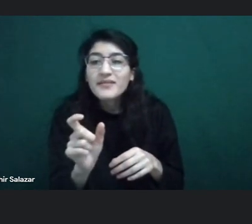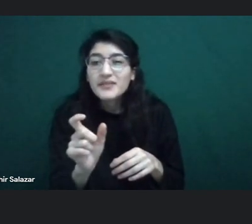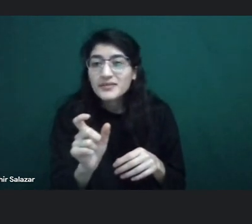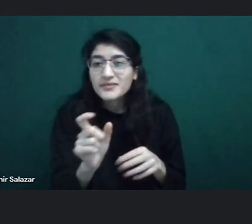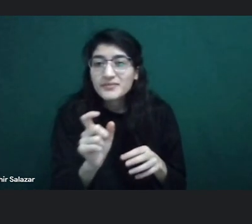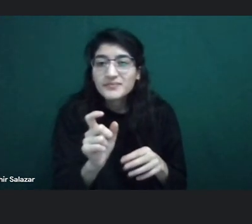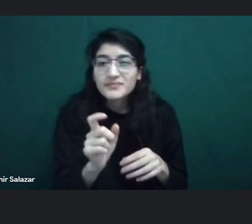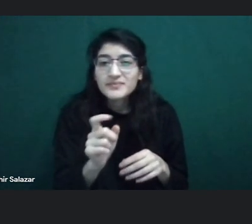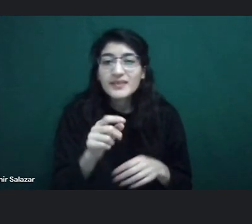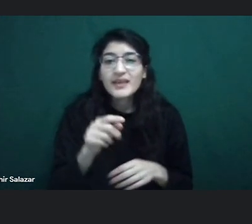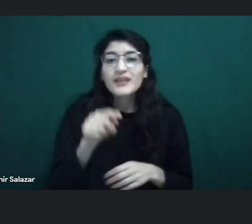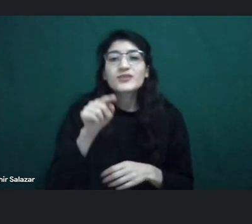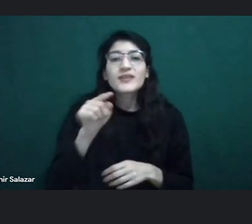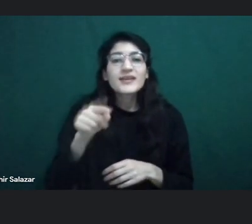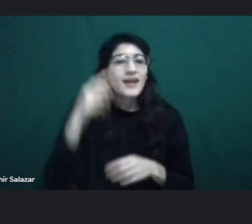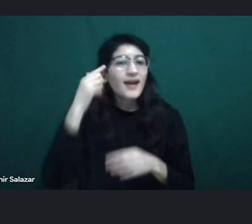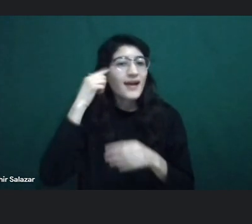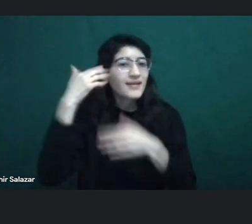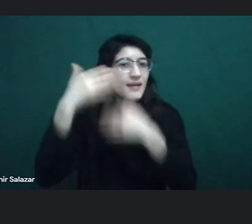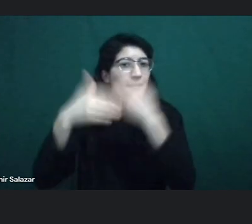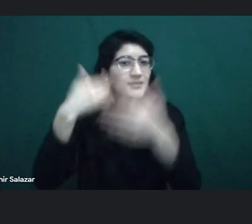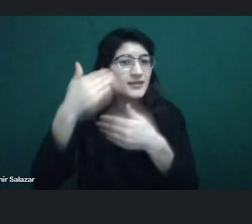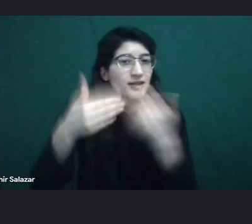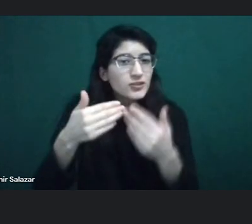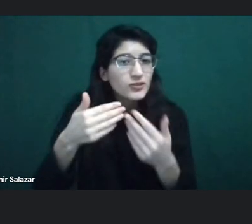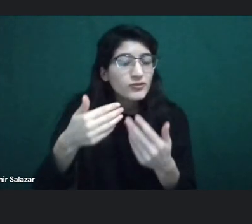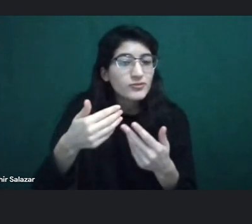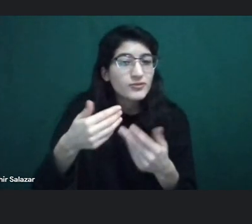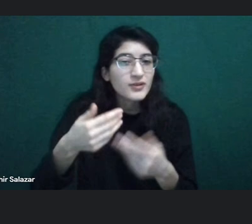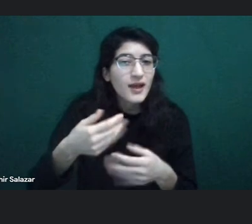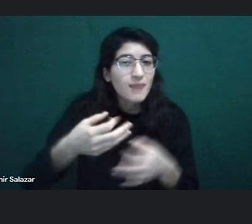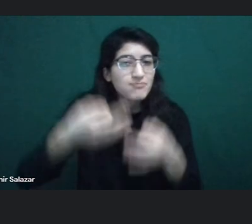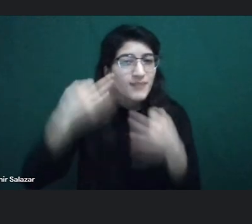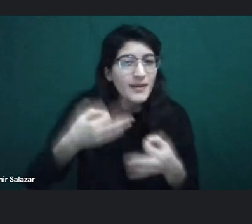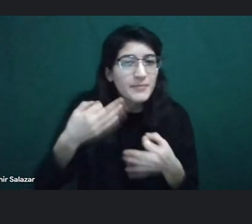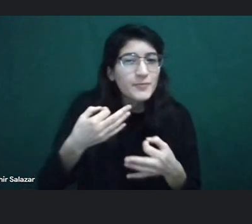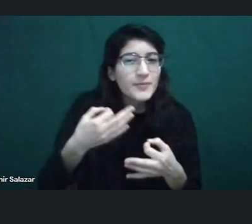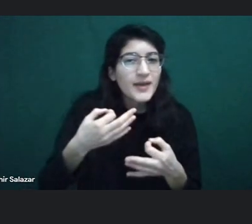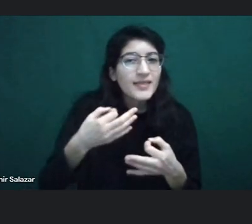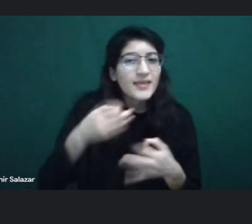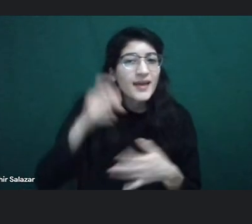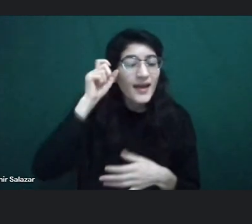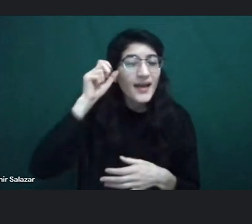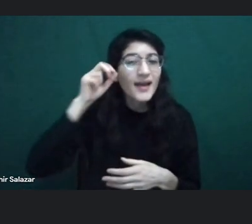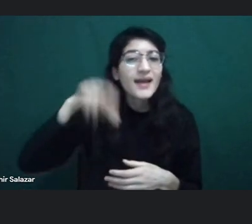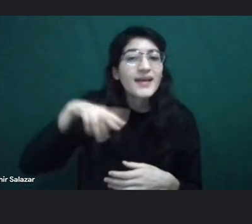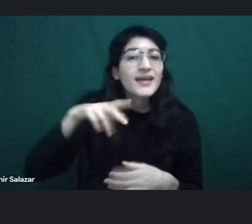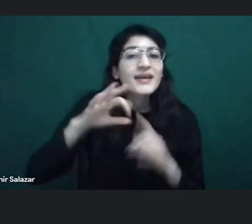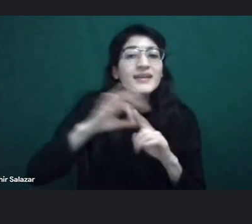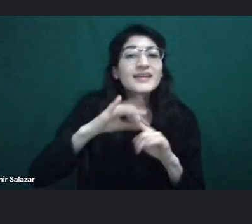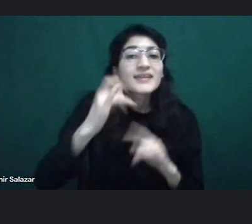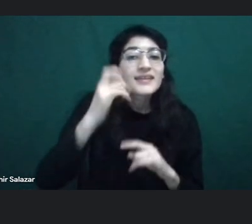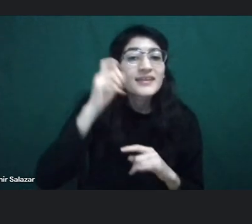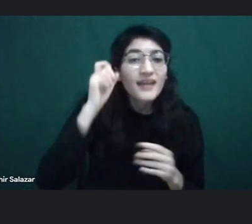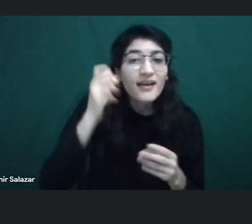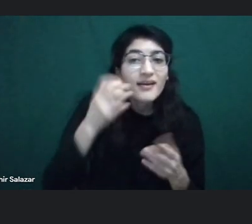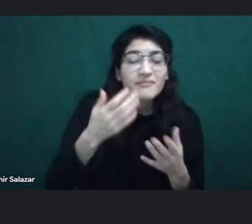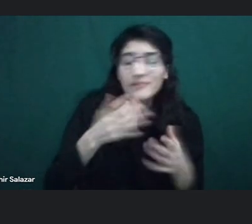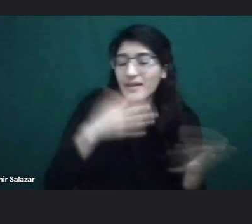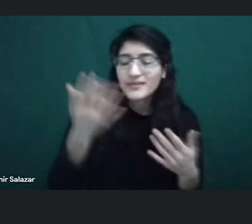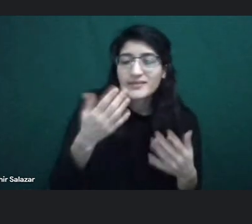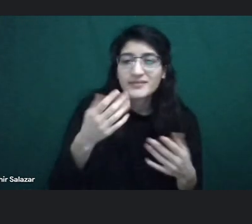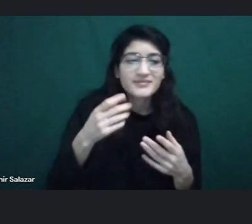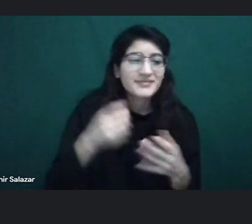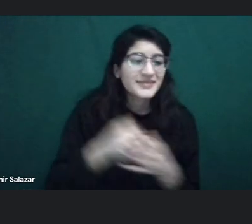qué? ¿Sí? Podés decir diseño y gestión, o podés decir diseñar y